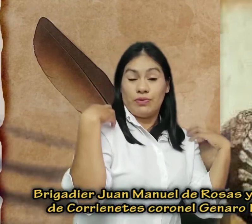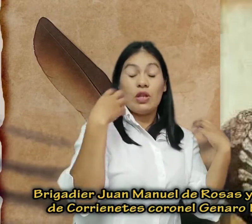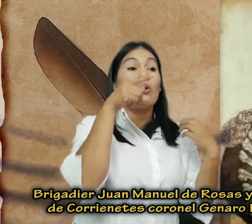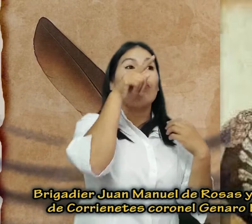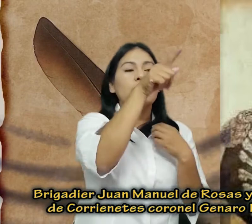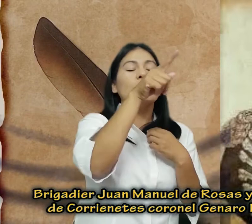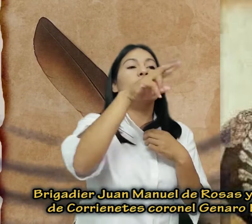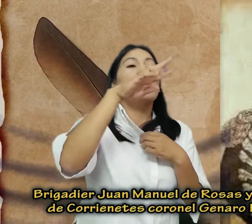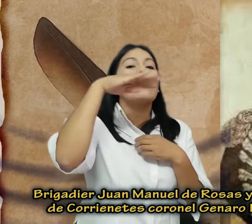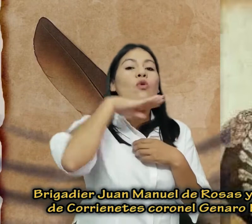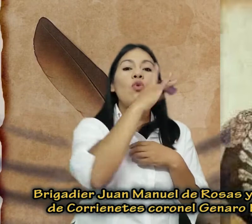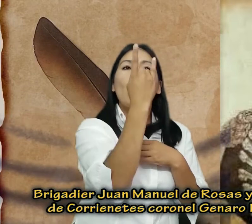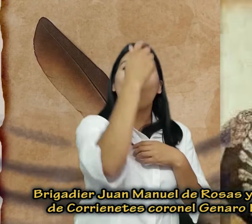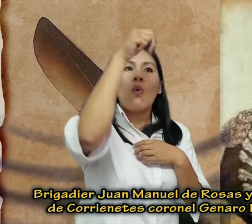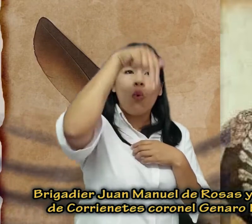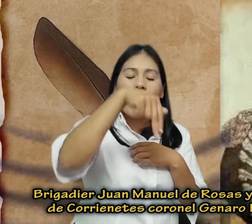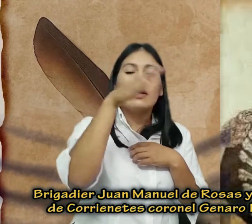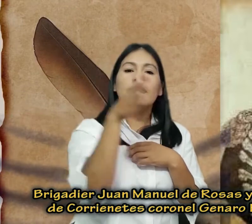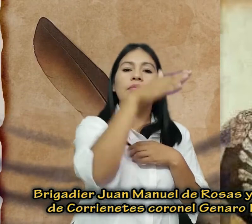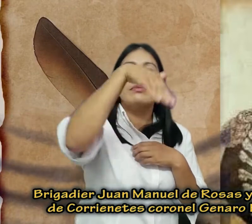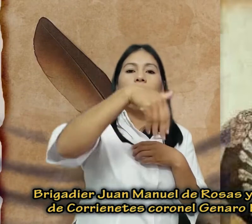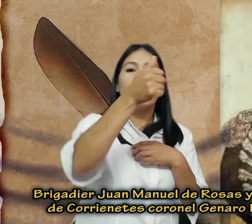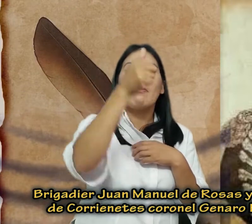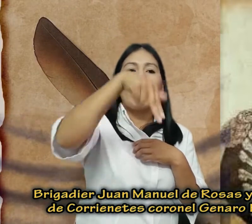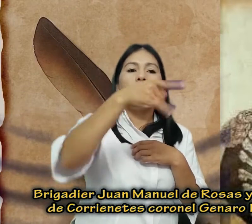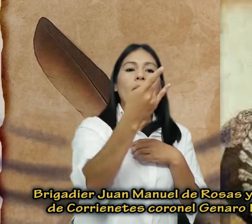Brigadier Juan Manuel de Rosa.